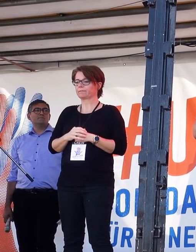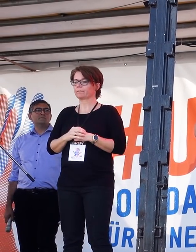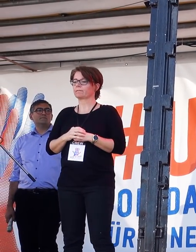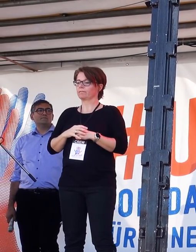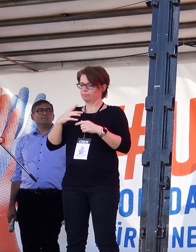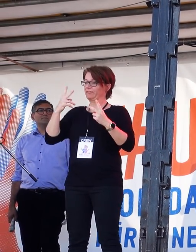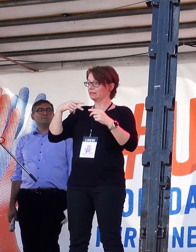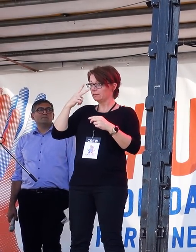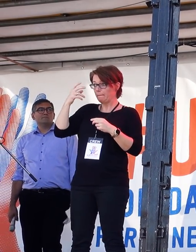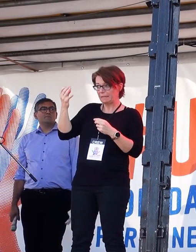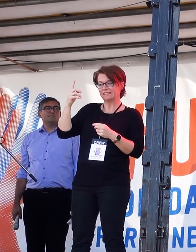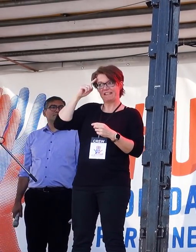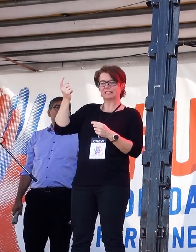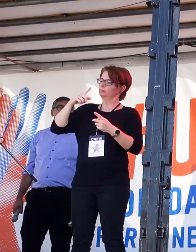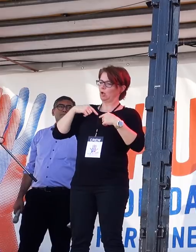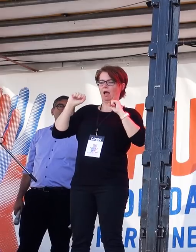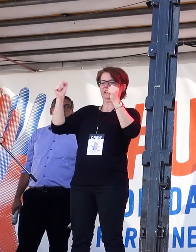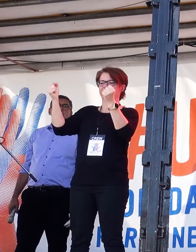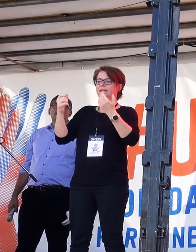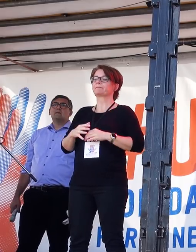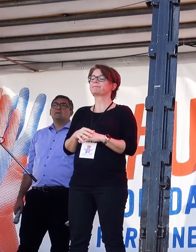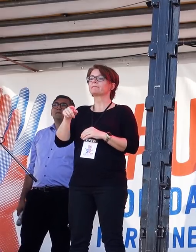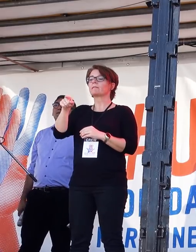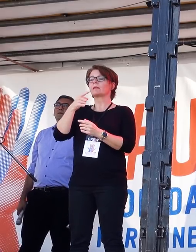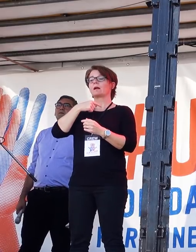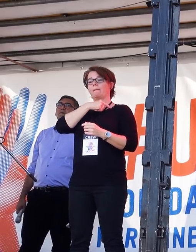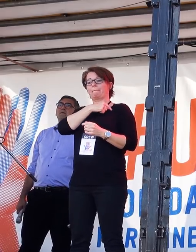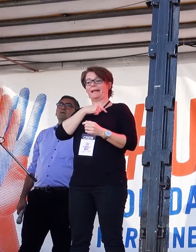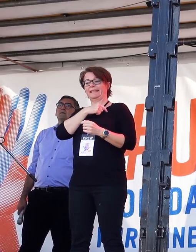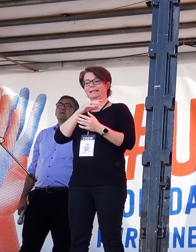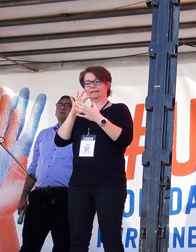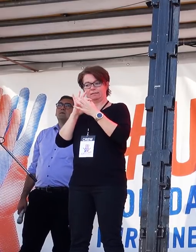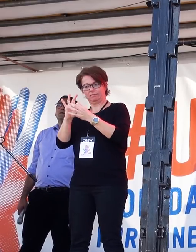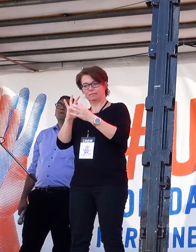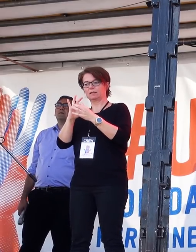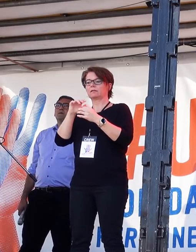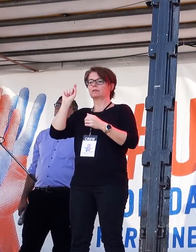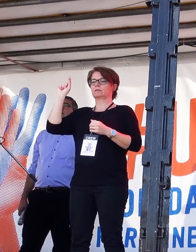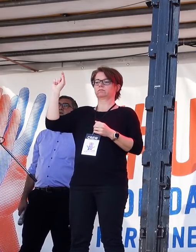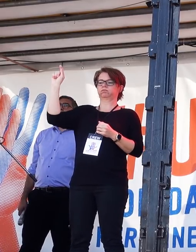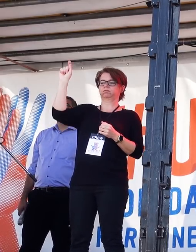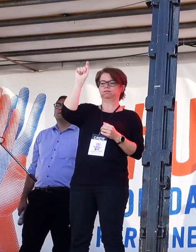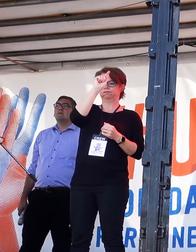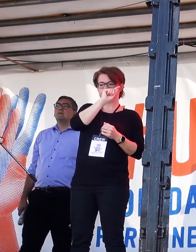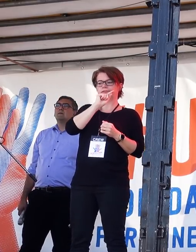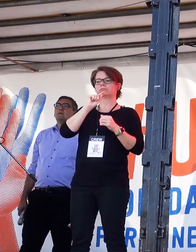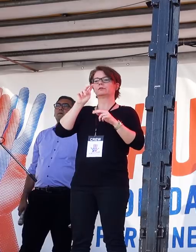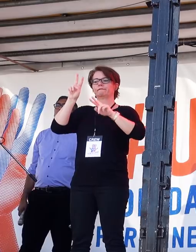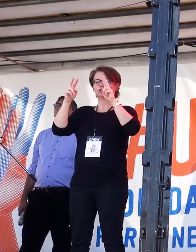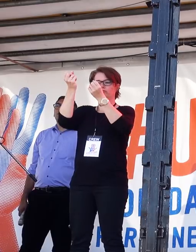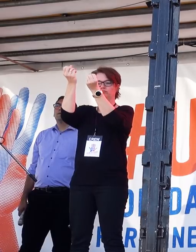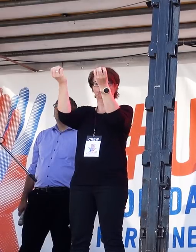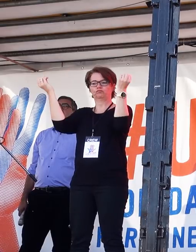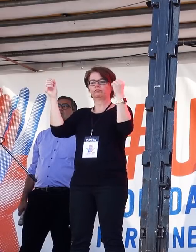Abgeordnete der Partei der Angstmacher fordern, auf den Spielplänen der Theater und Orchester habe zwar Beethoven,